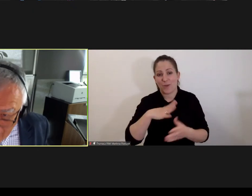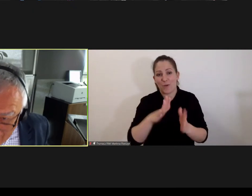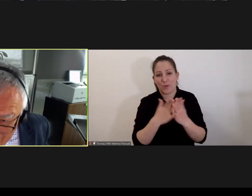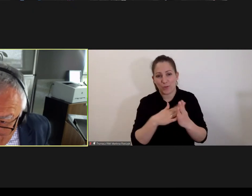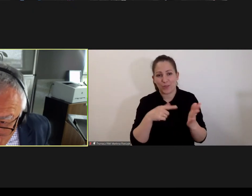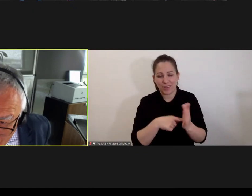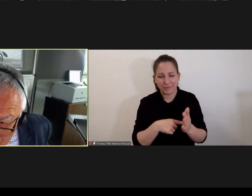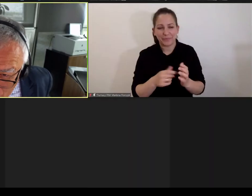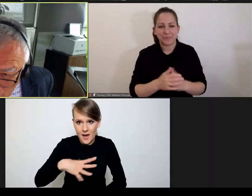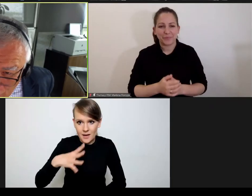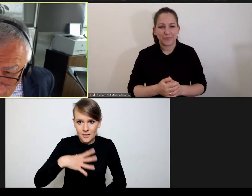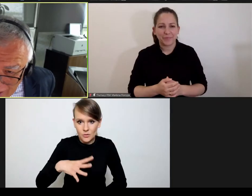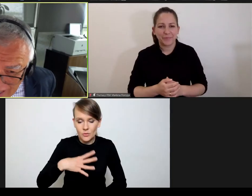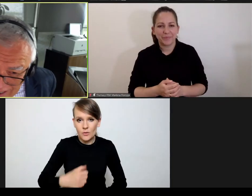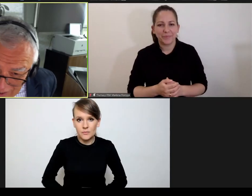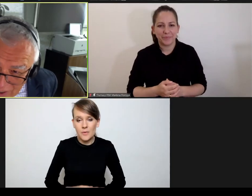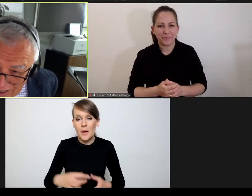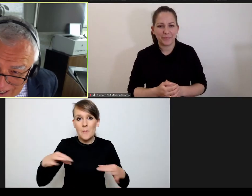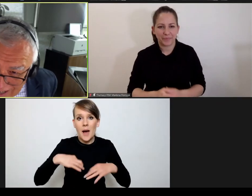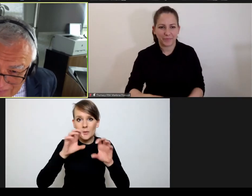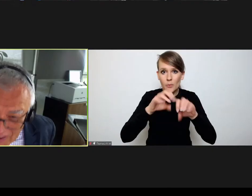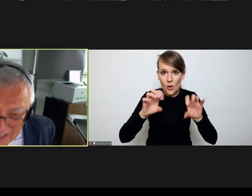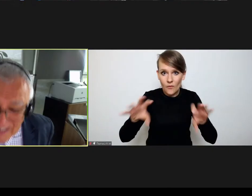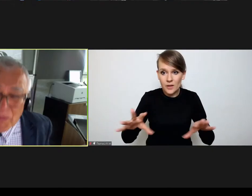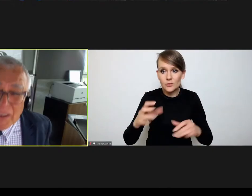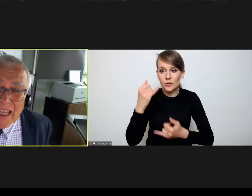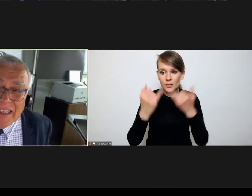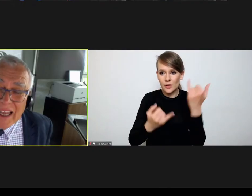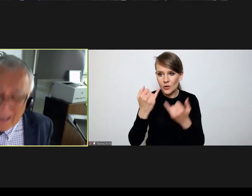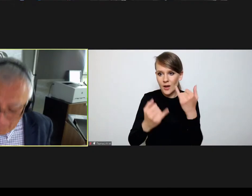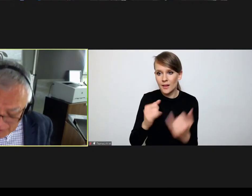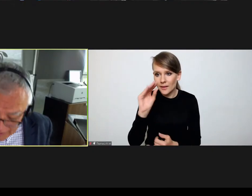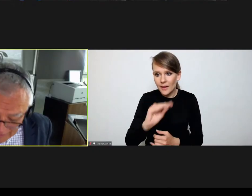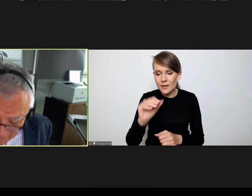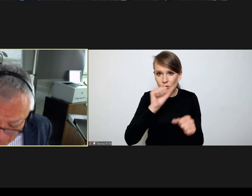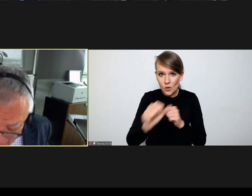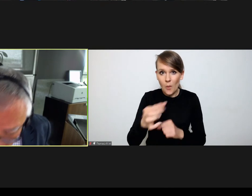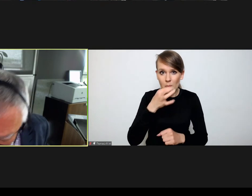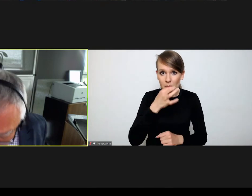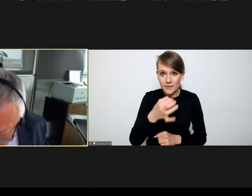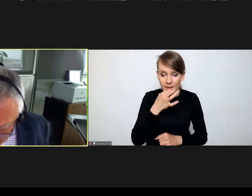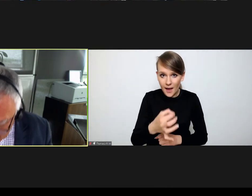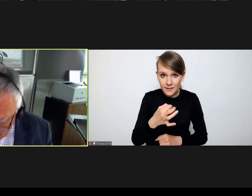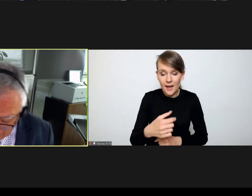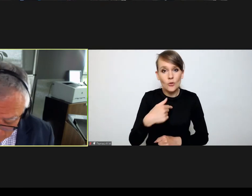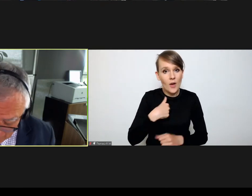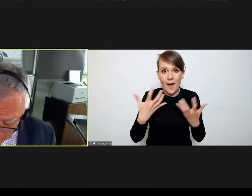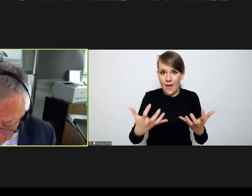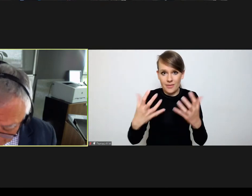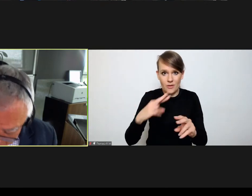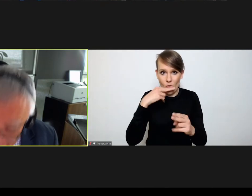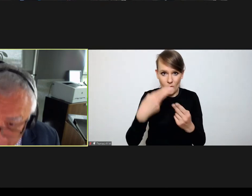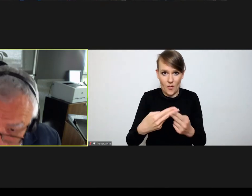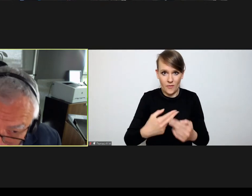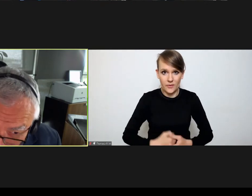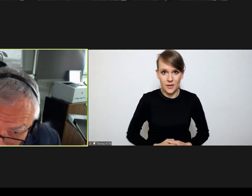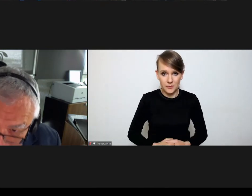Także Panie profesorze, jeżeli są jeszcze pytania, ja bardzo chętny na nie odpowiem.